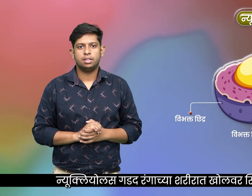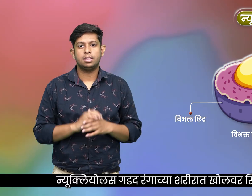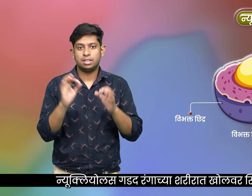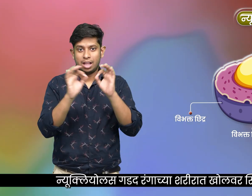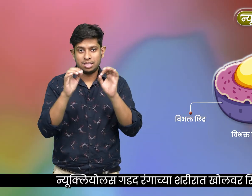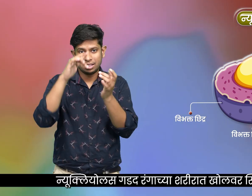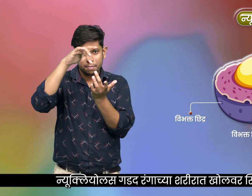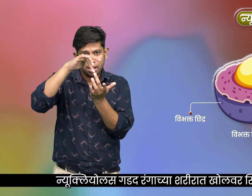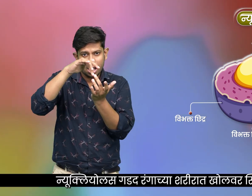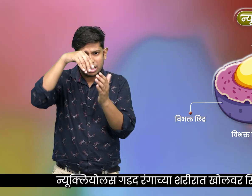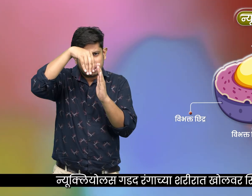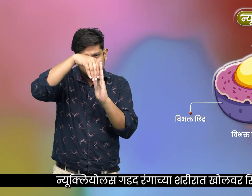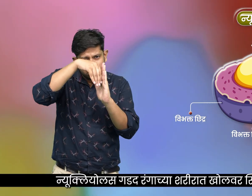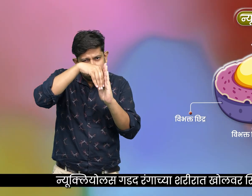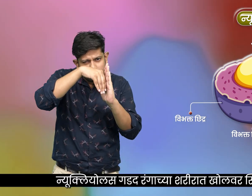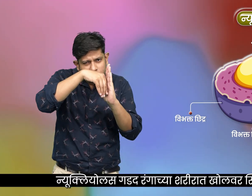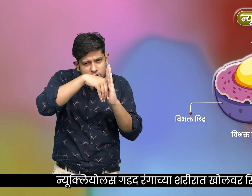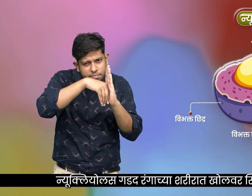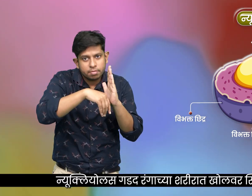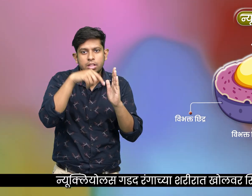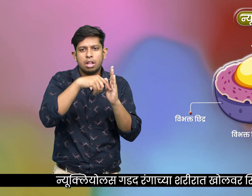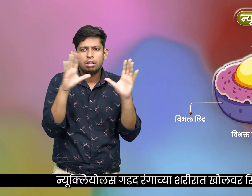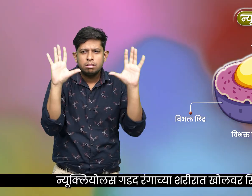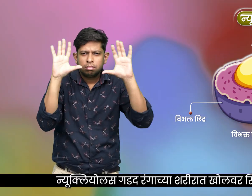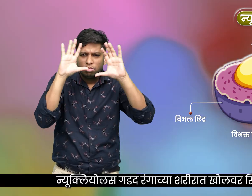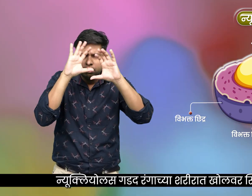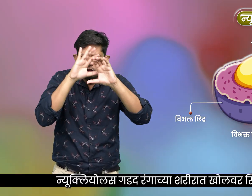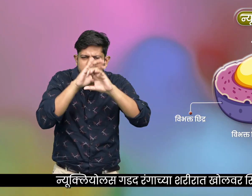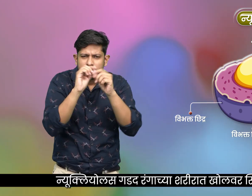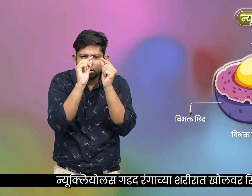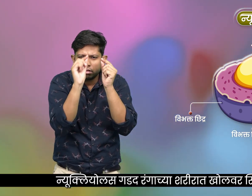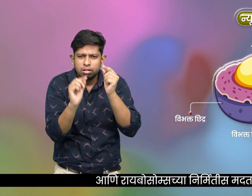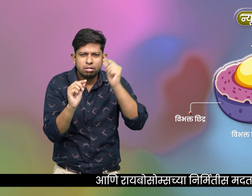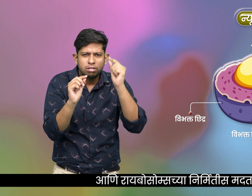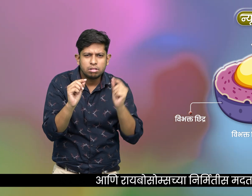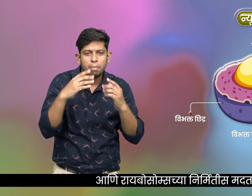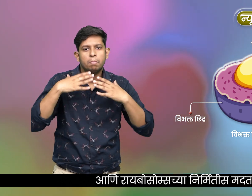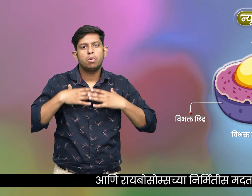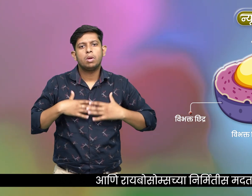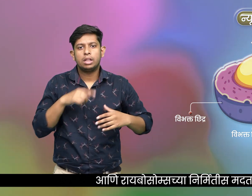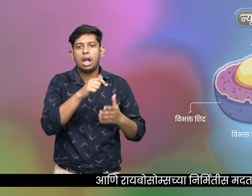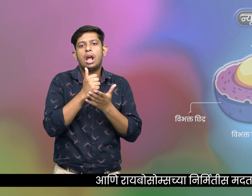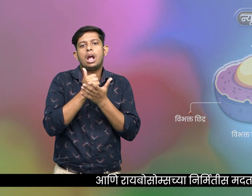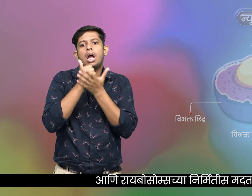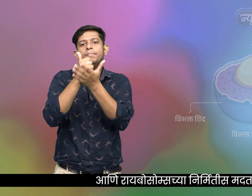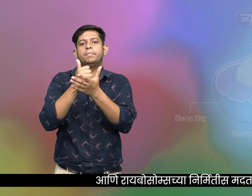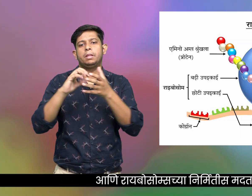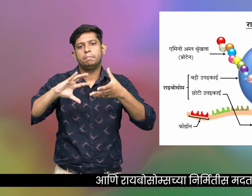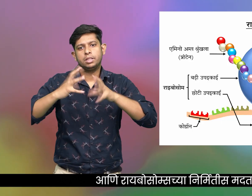न्यूक्लियस गडद रंगाच्या शरीरावर खोलवर स्थित असतो आणि राइबोसोमच्या निर्मितीस